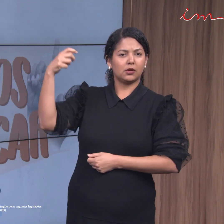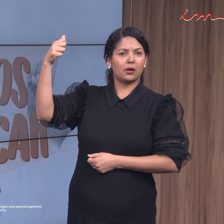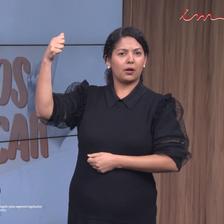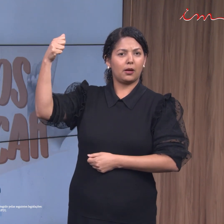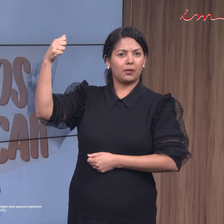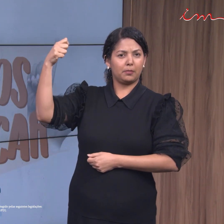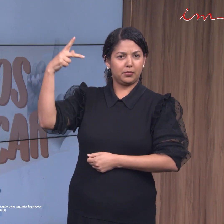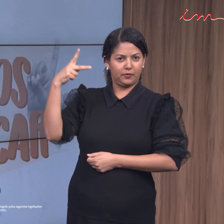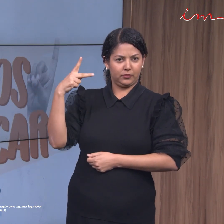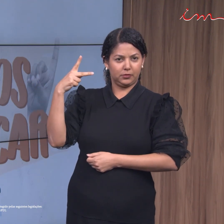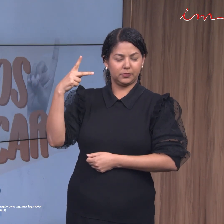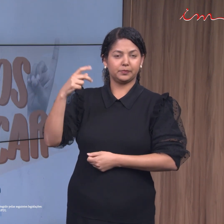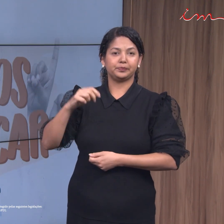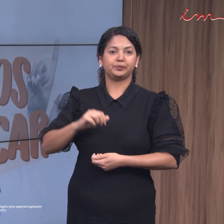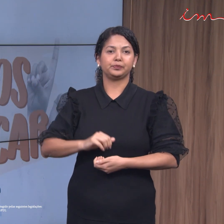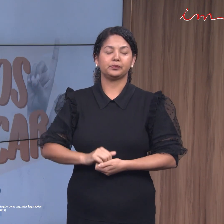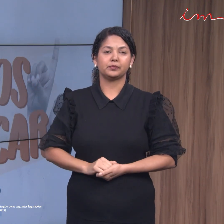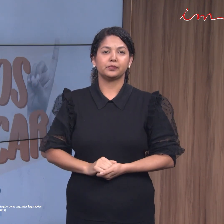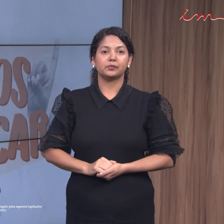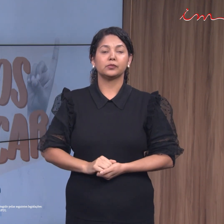direito, previdenciário.